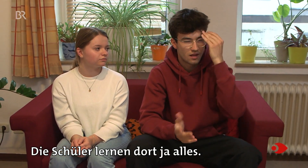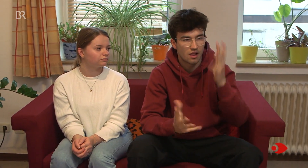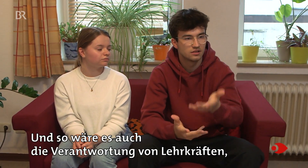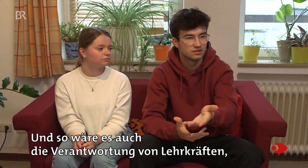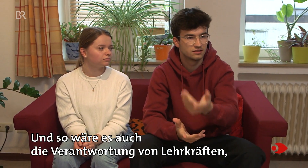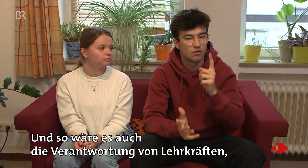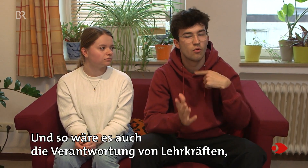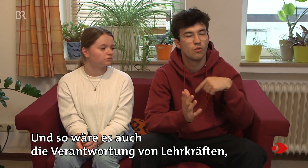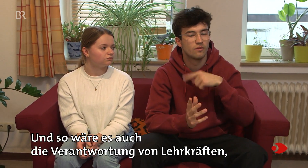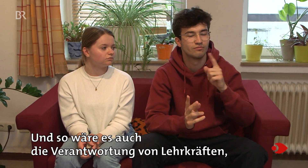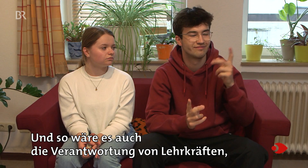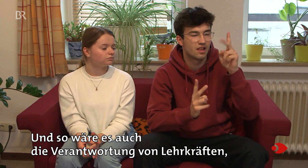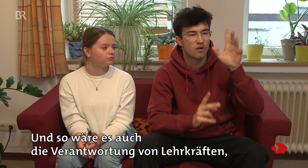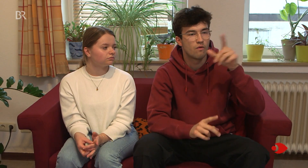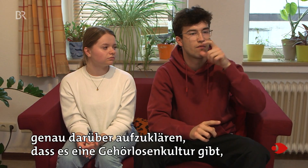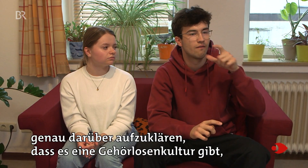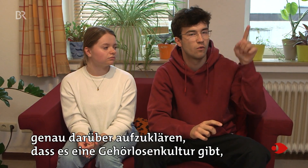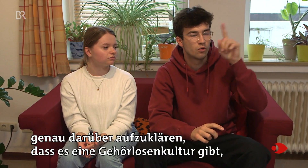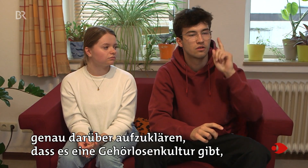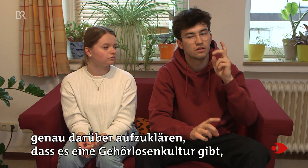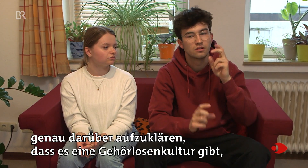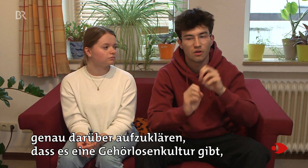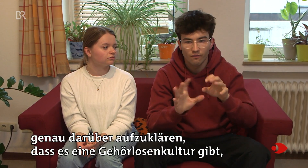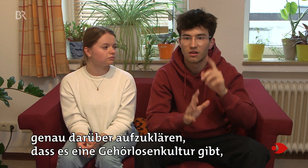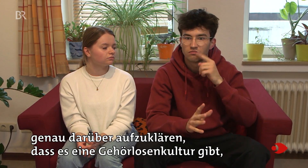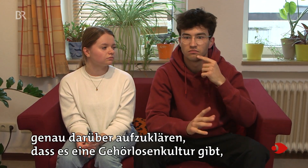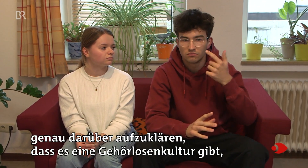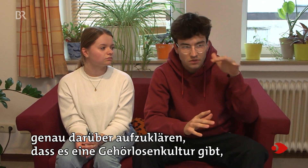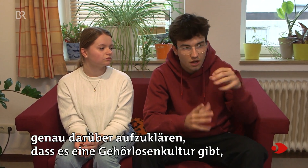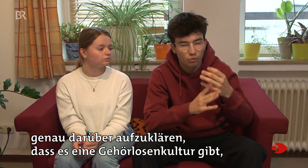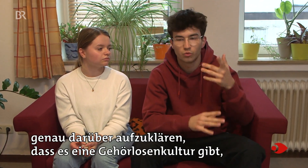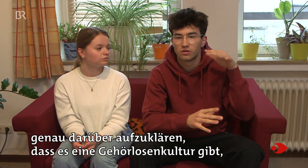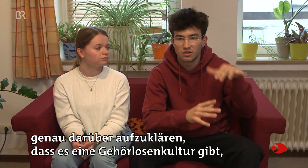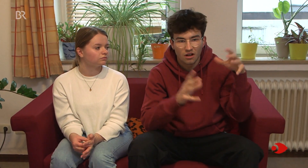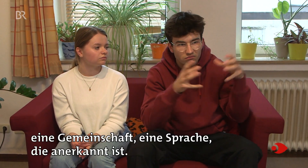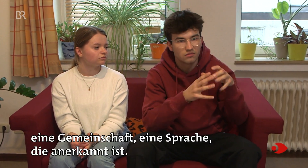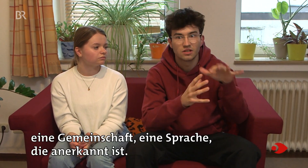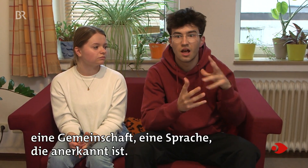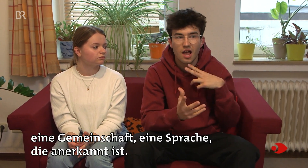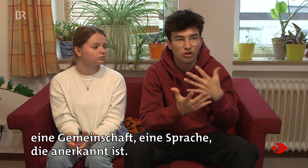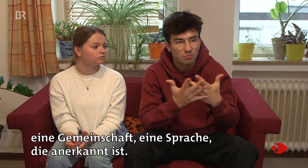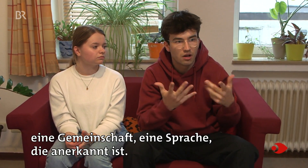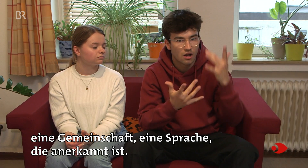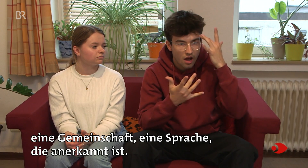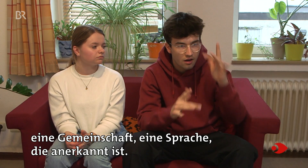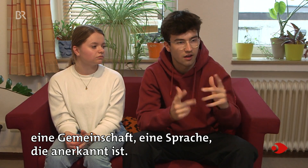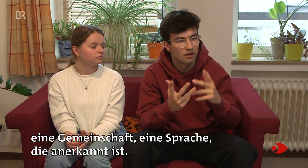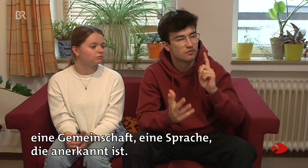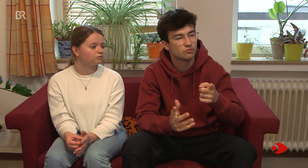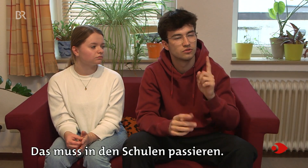und so wäre es auch die Verantwortung von Lehrkräften, genau darüber aufzuklären, dass es eine Gehörlosenkultur gibt, eine Gemeinschaft, eine Sprache, die anerkannt ist. Das